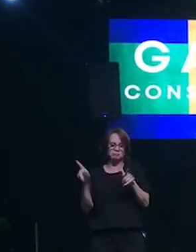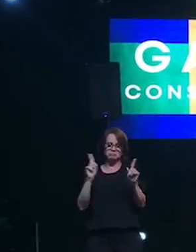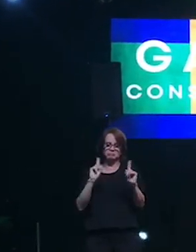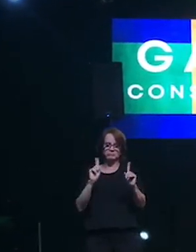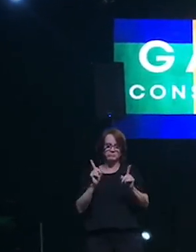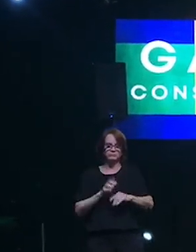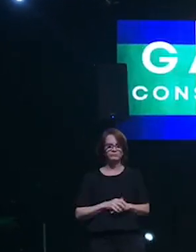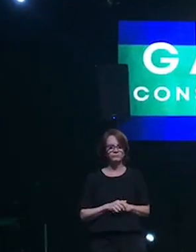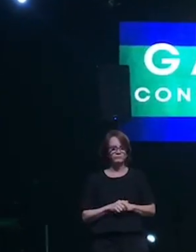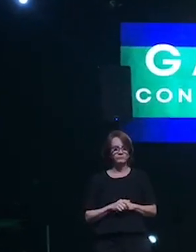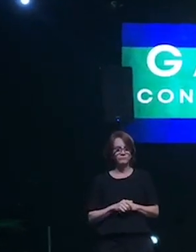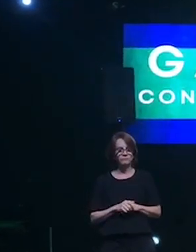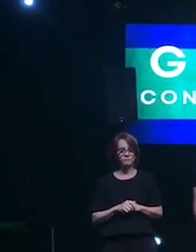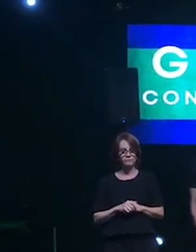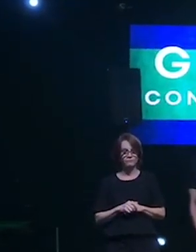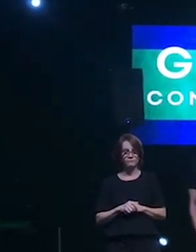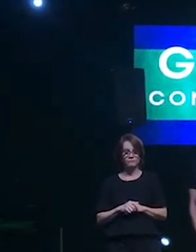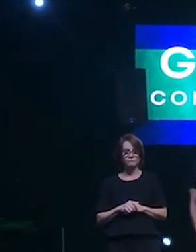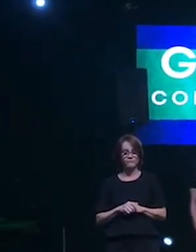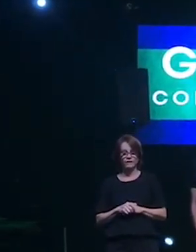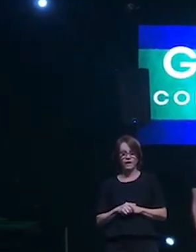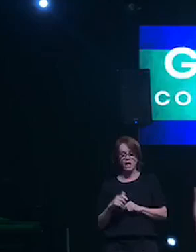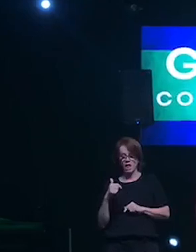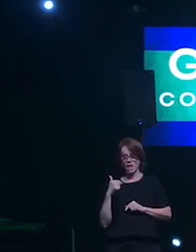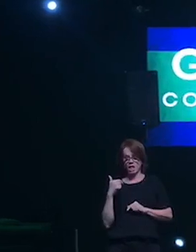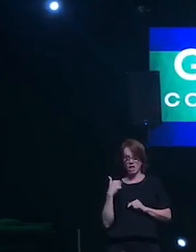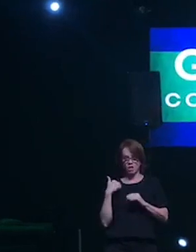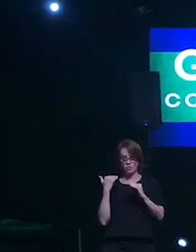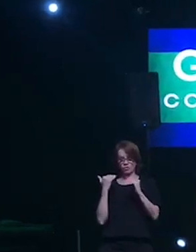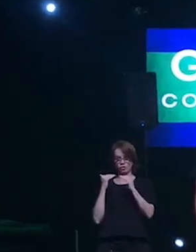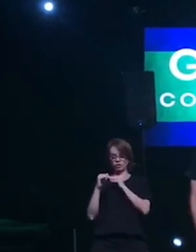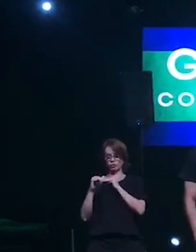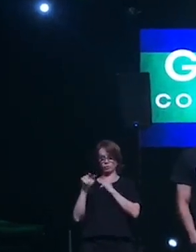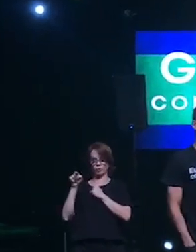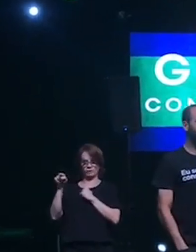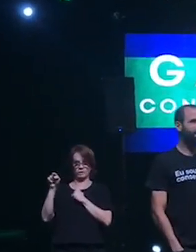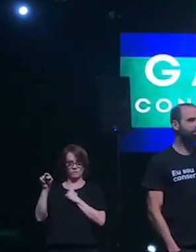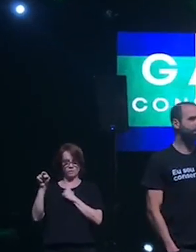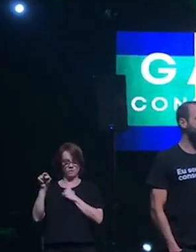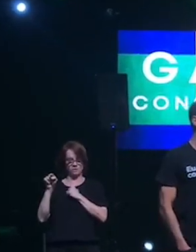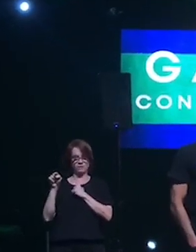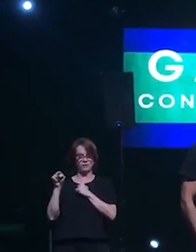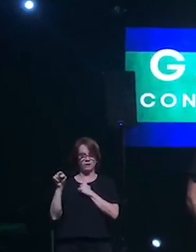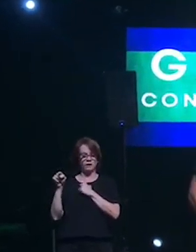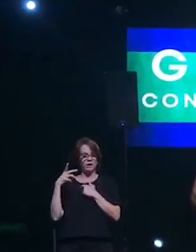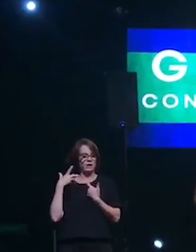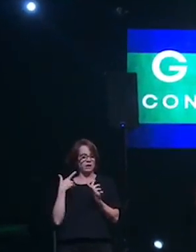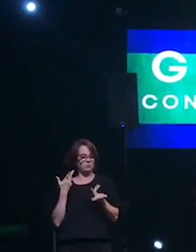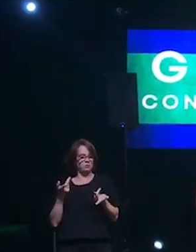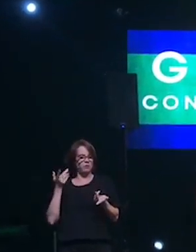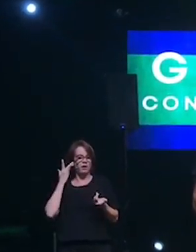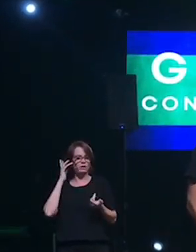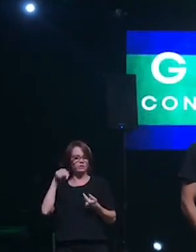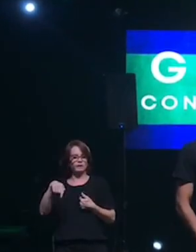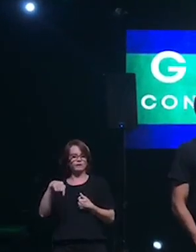Eu vou divergir do Nilson aqui e do Alan. Eu não vejo isso aqui como embrionário, não.